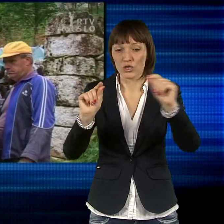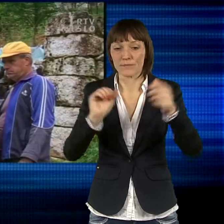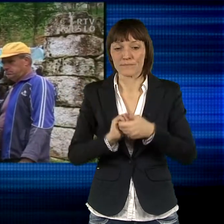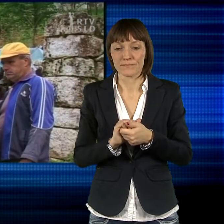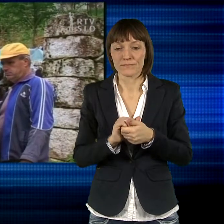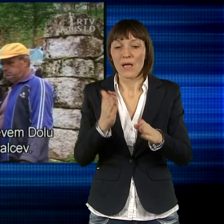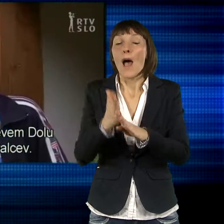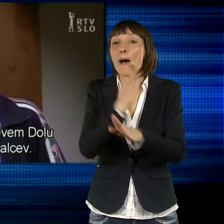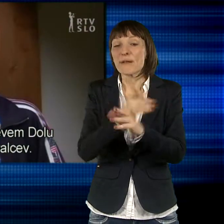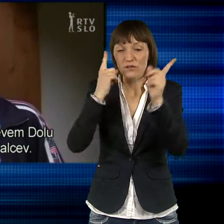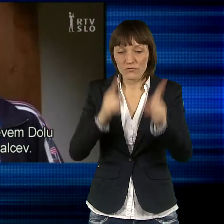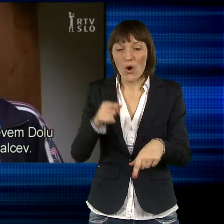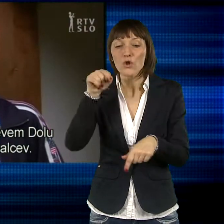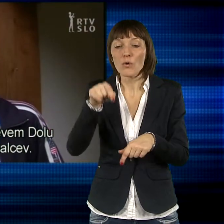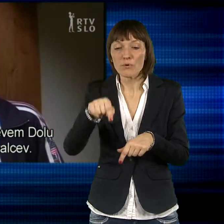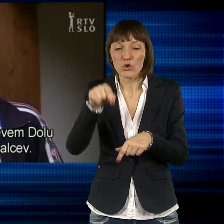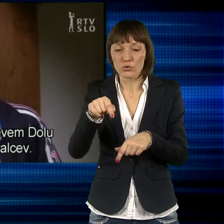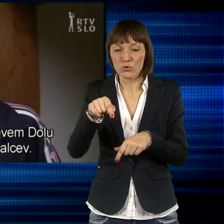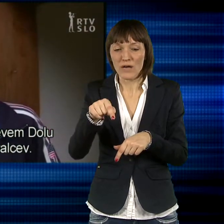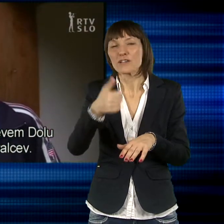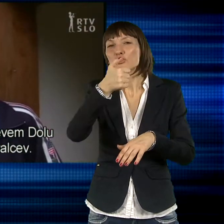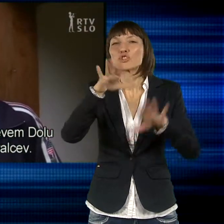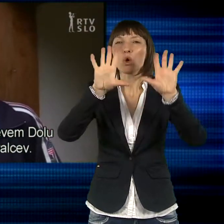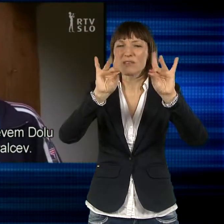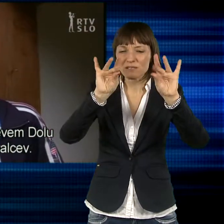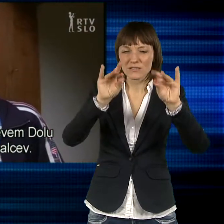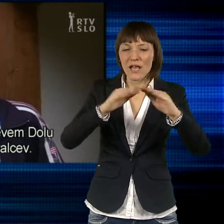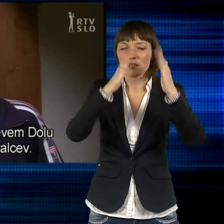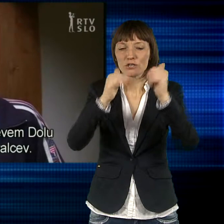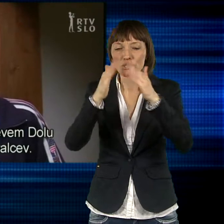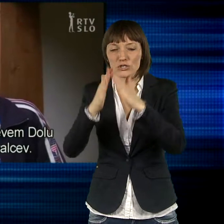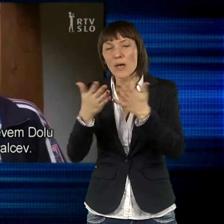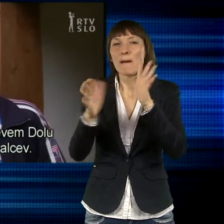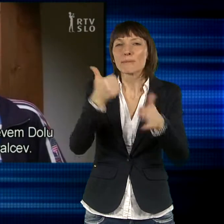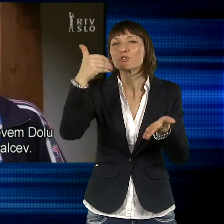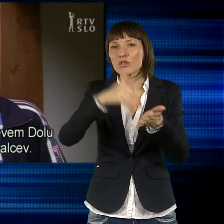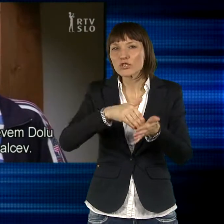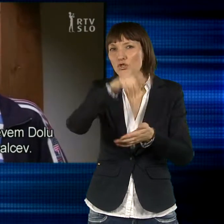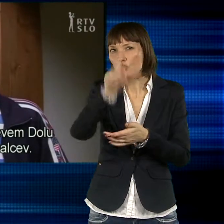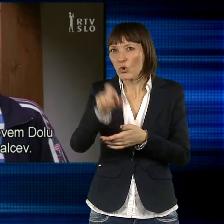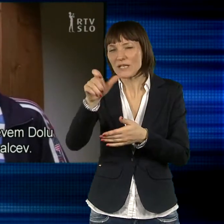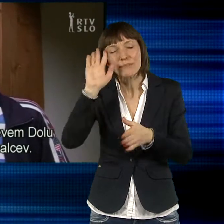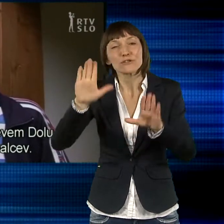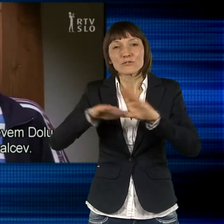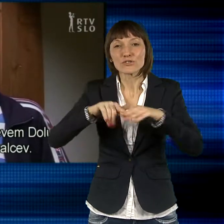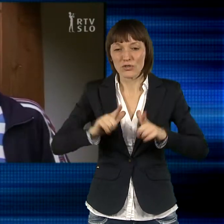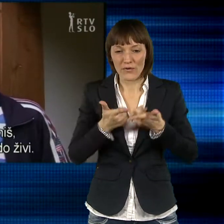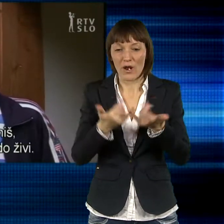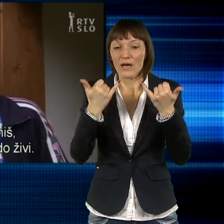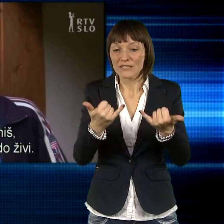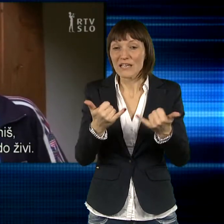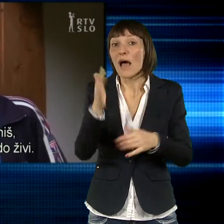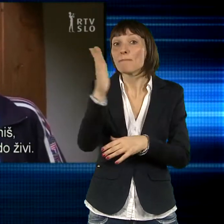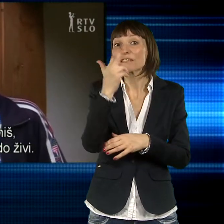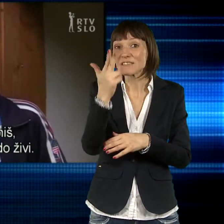odšli. Prije rata je ovdje Luka, Krušev dol imao 110 kuća, sa 1000 stanovnika. A sad